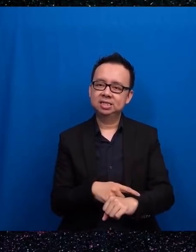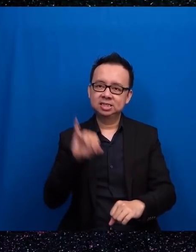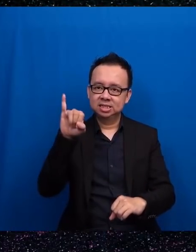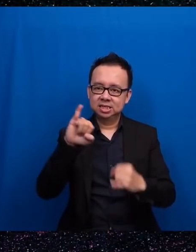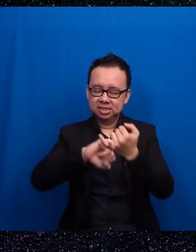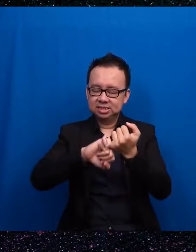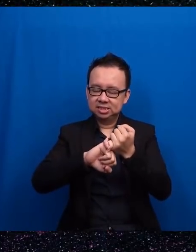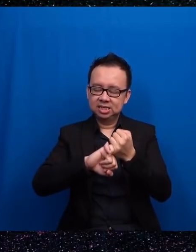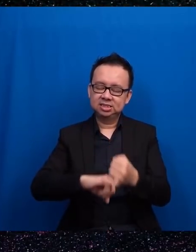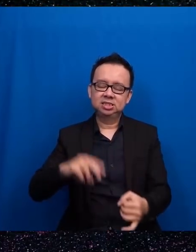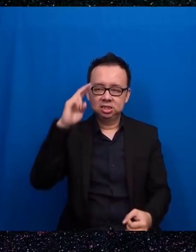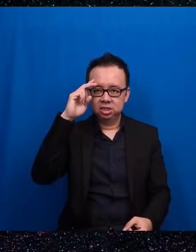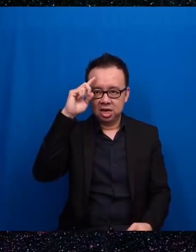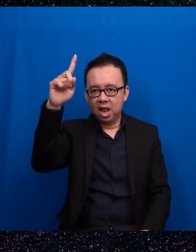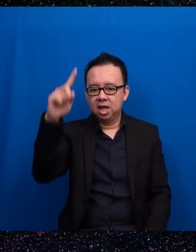Ku